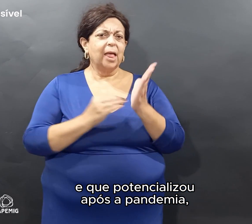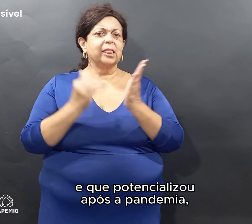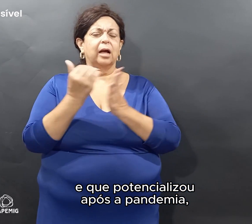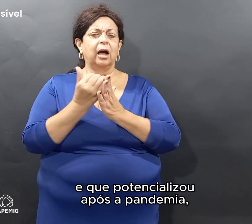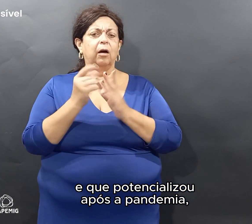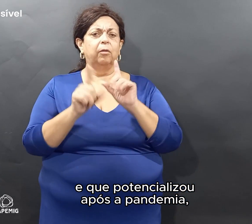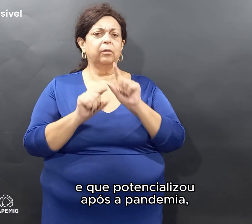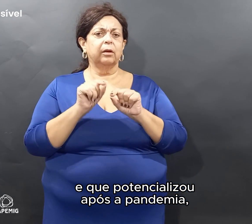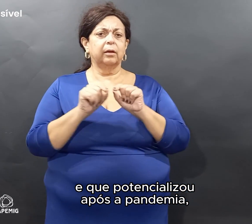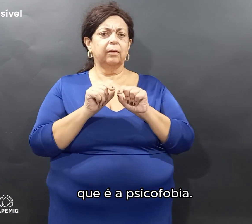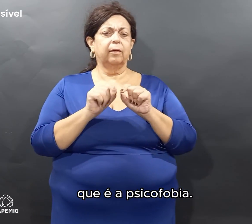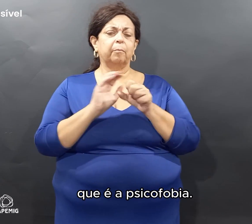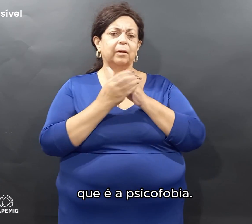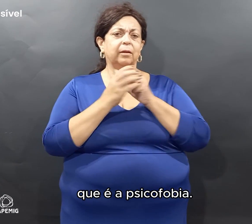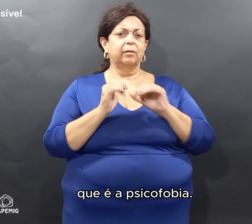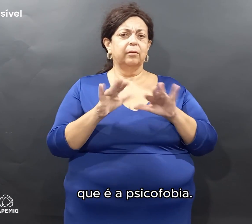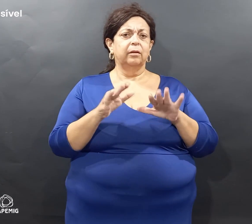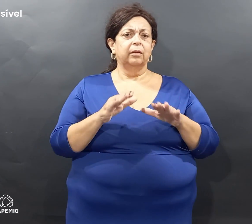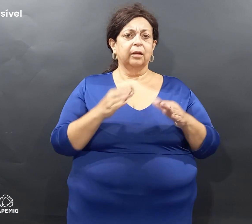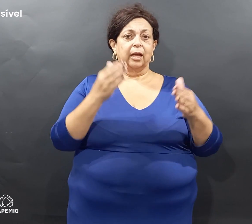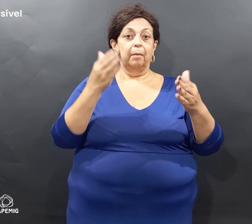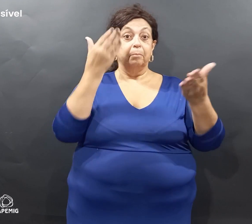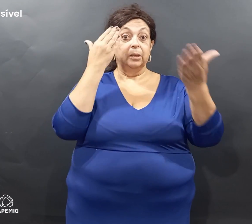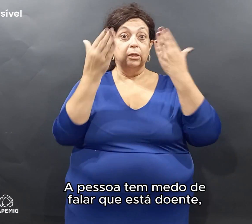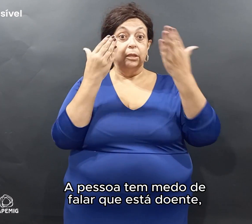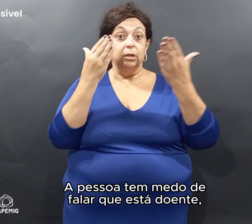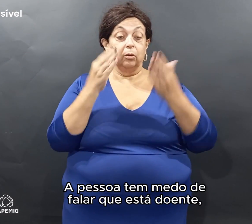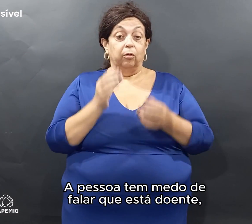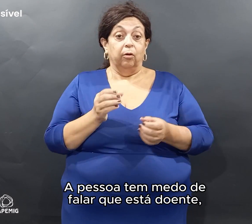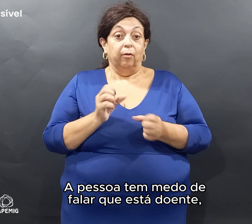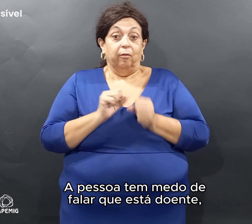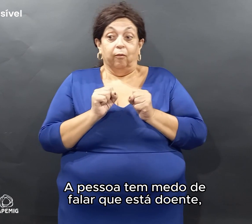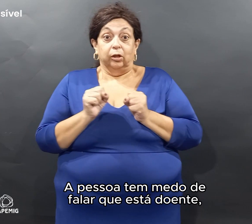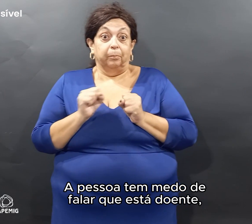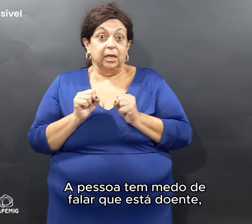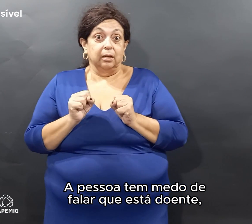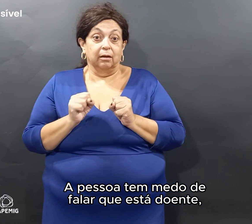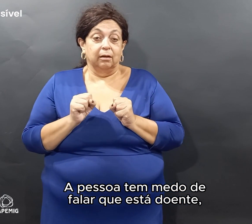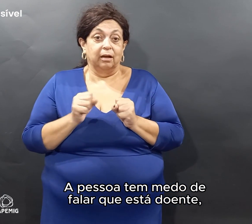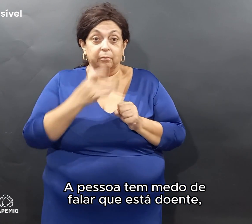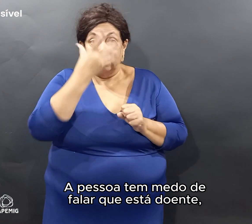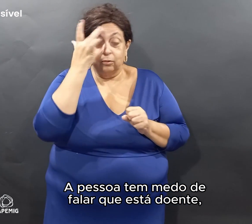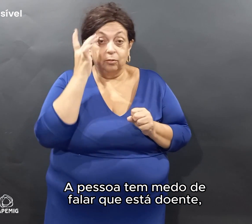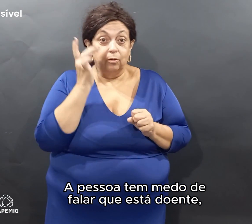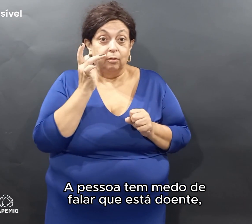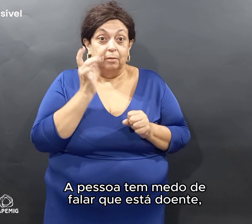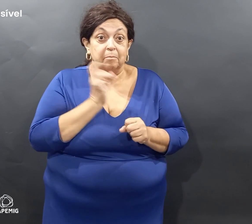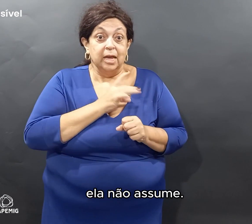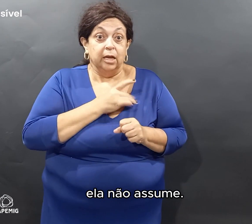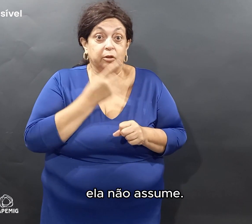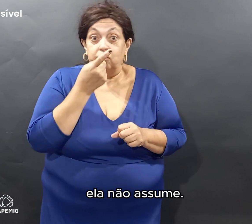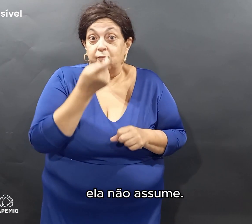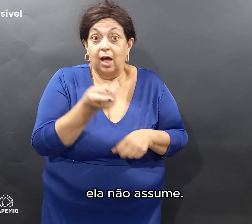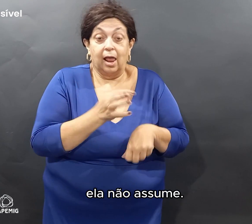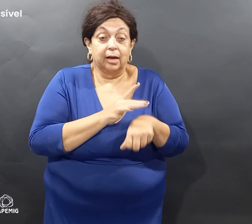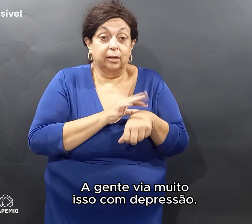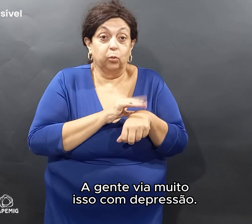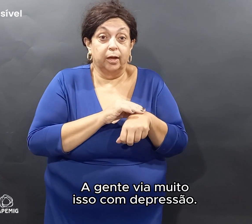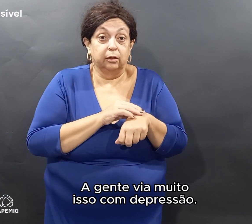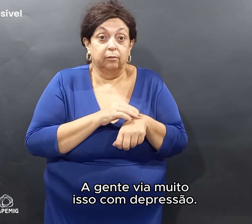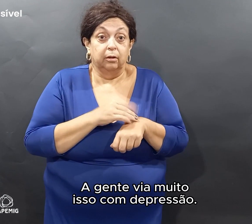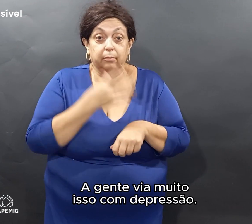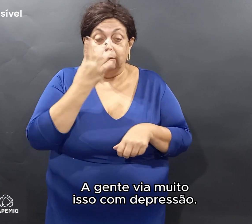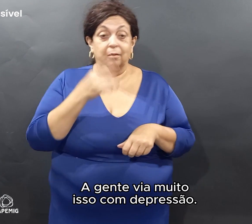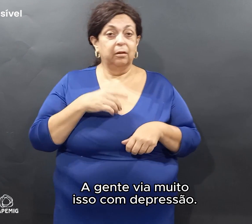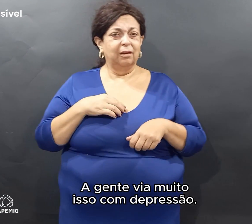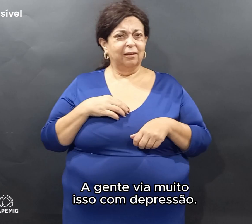após a pandemia, que é a psicofobia. A pessoa tem medo de falar que está doente, ela não assume. A gente